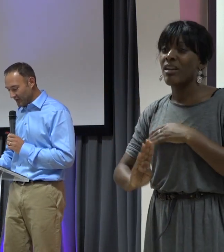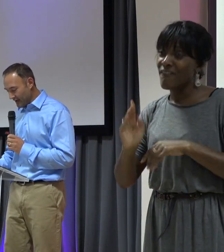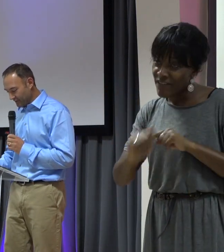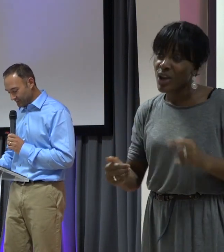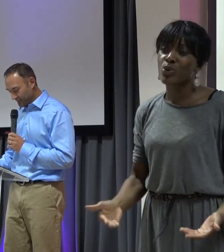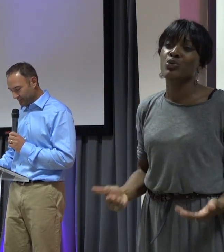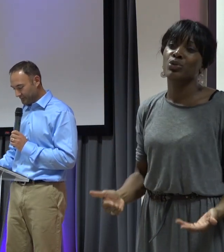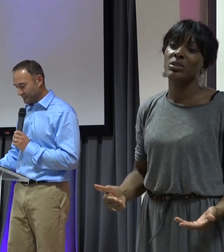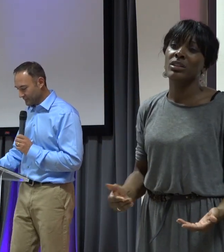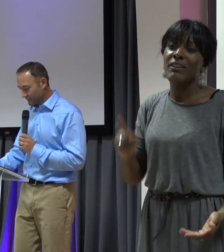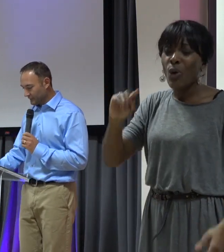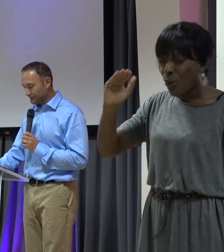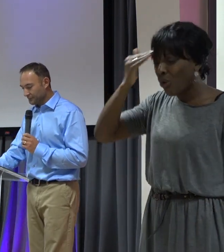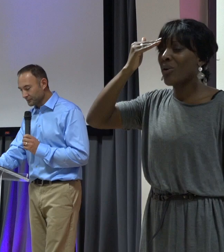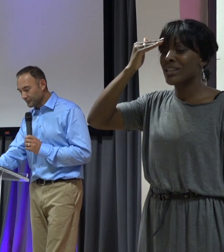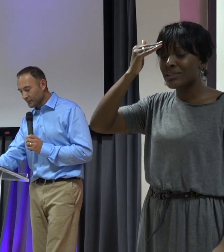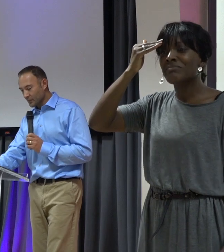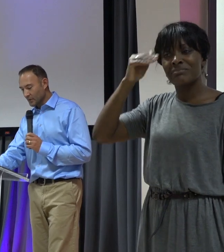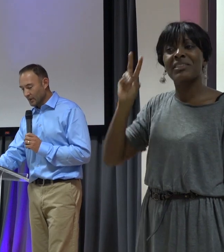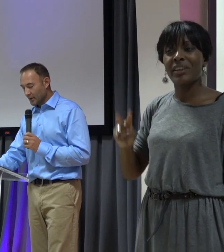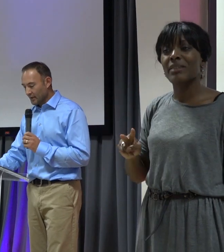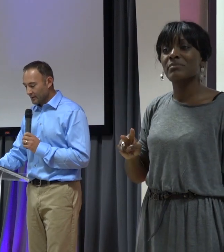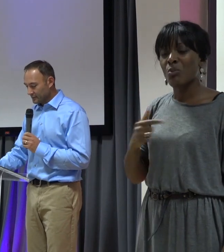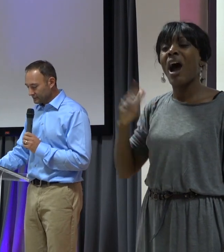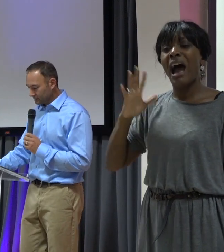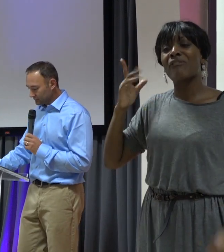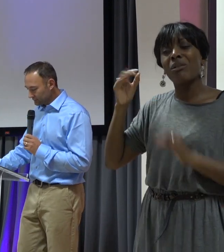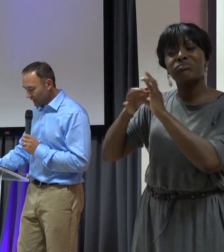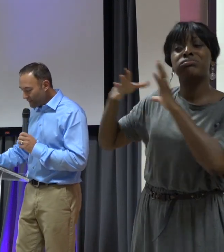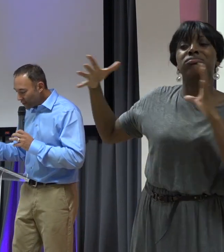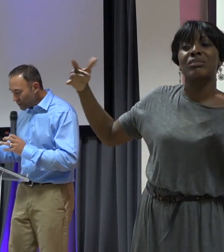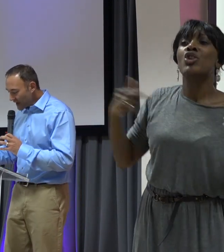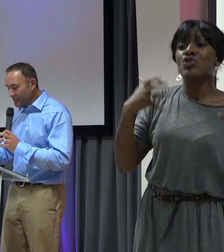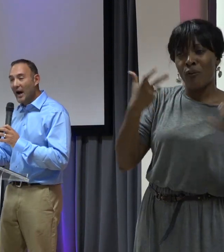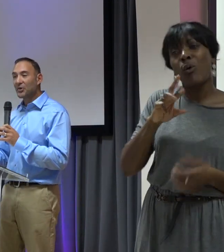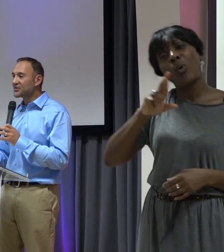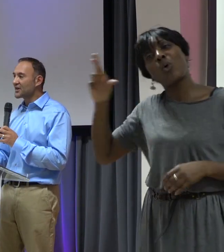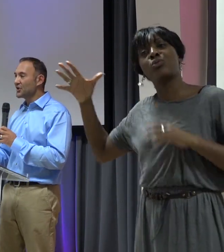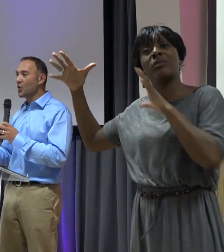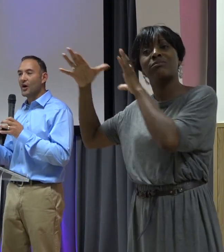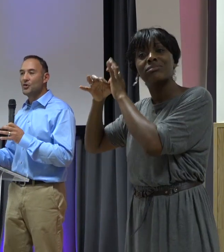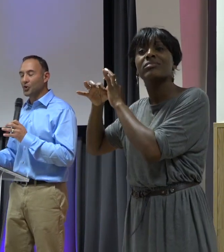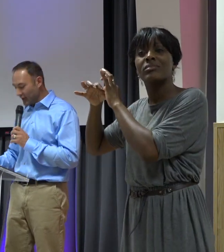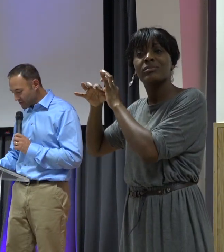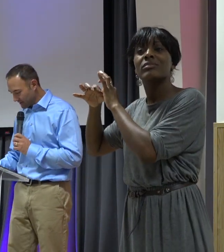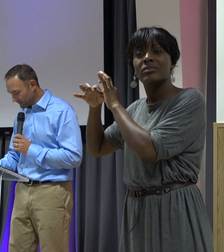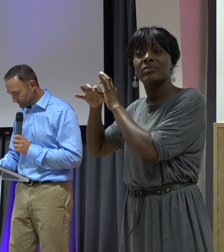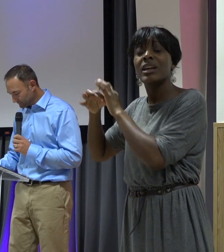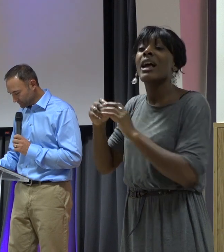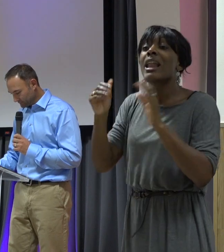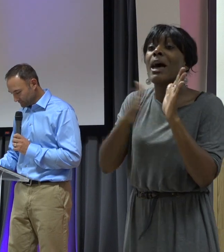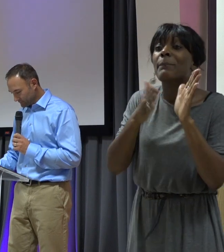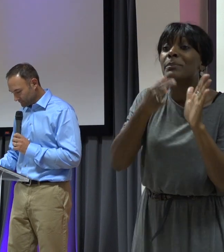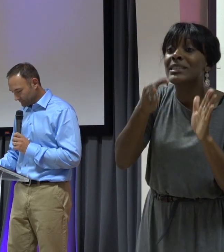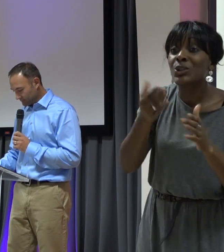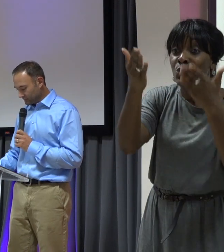over your life. reconnaître la direction de Dieu sur ta vie. And if you do that, the Bible says that you are a new creation Et si tu le